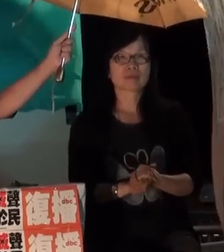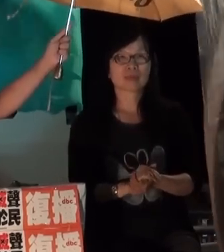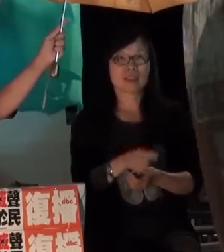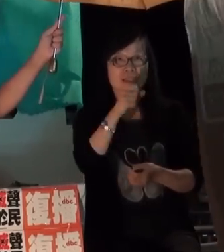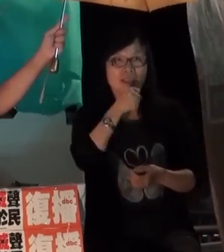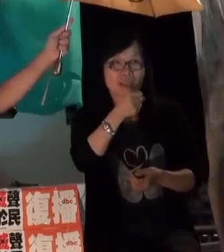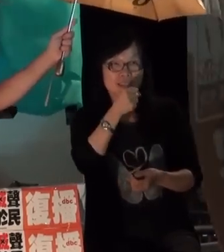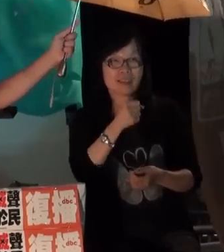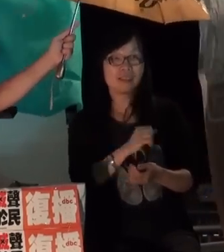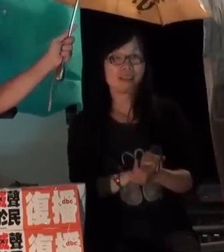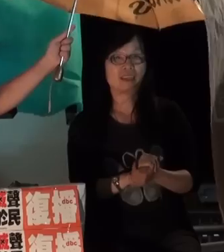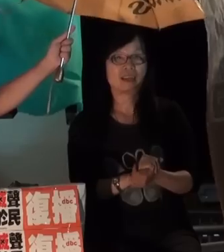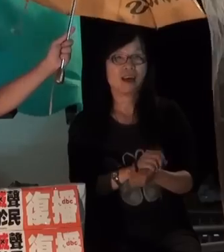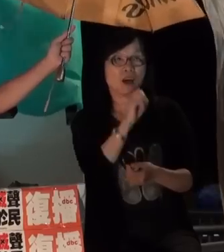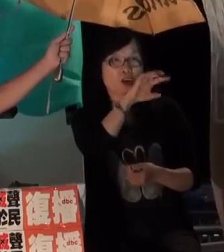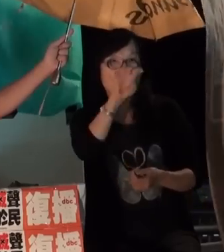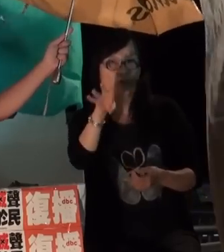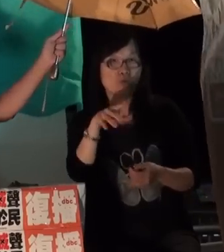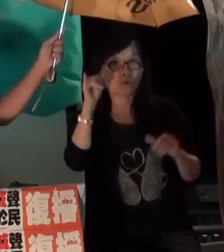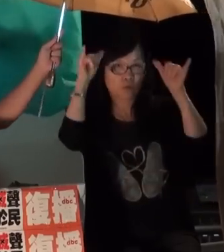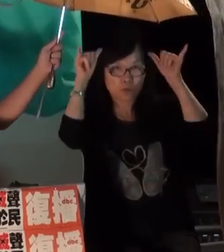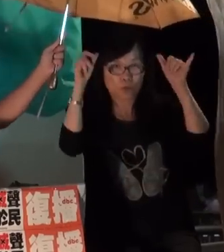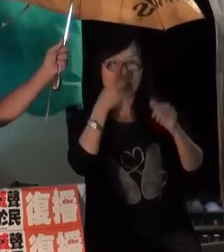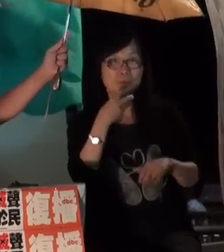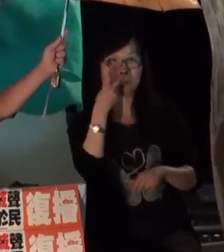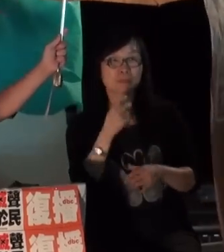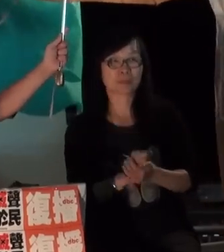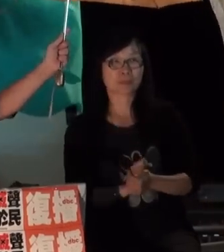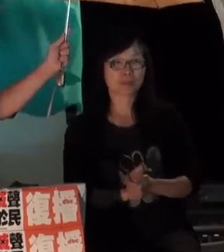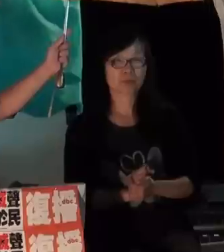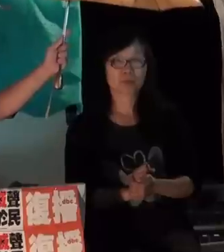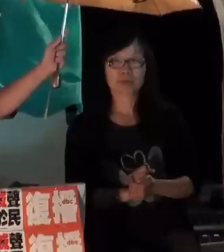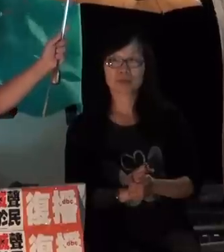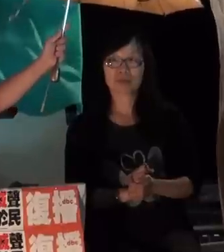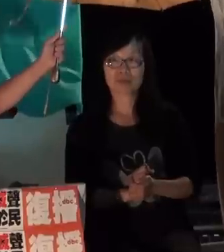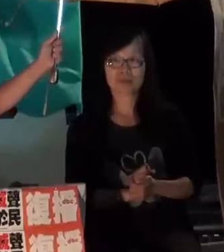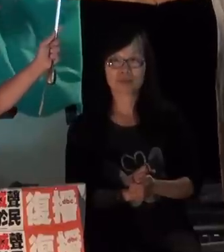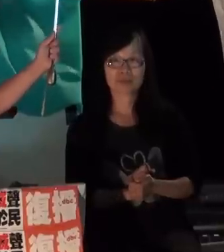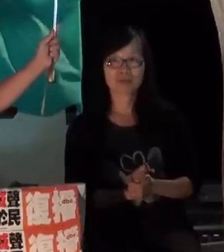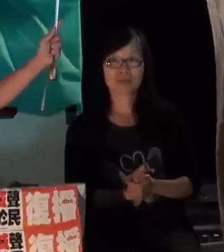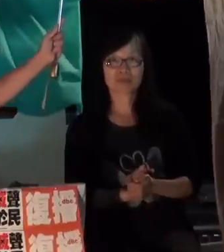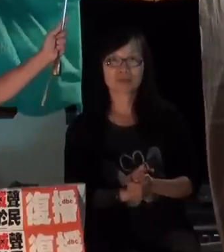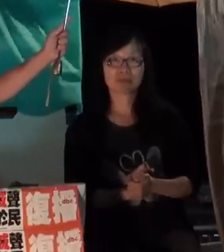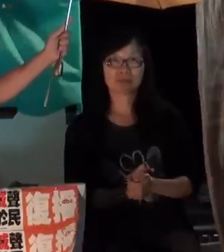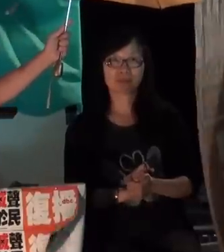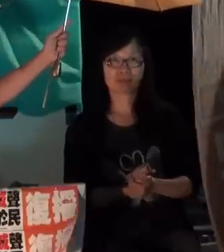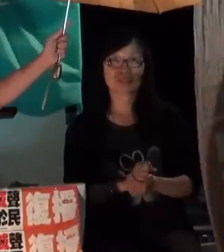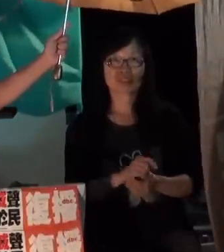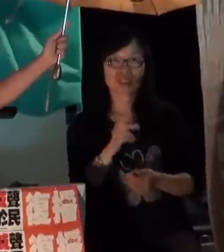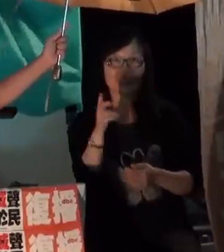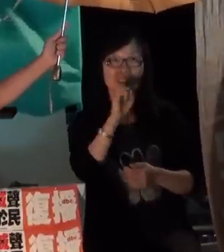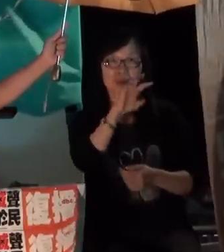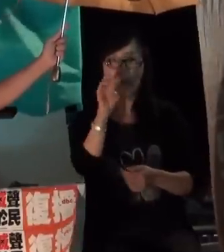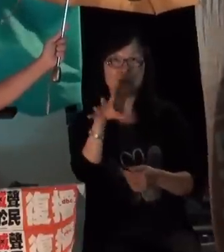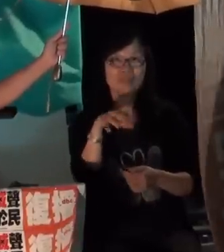今日個記者話：喂，不如係丟那星啦，又走佢啦咁樣。係啦，佢話追那星啊，